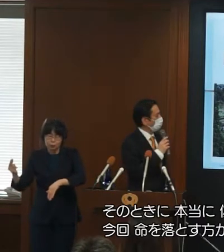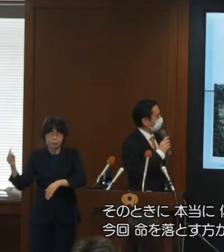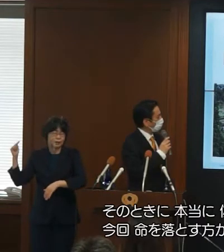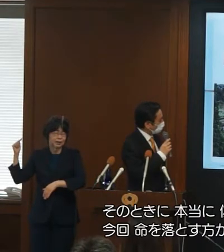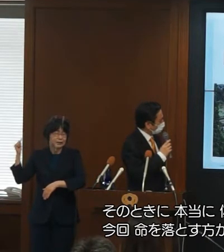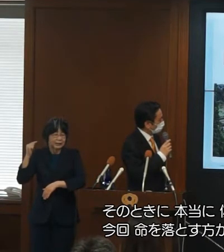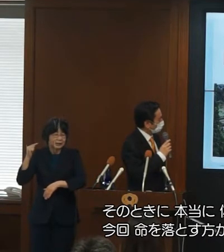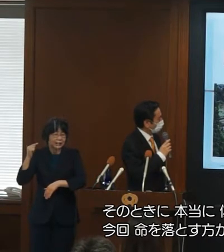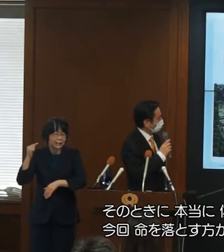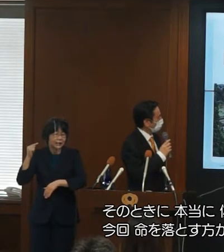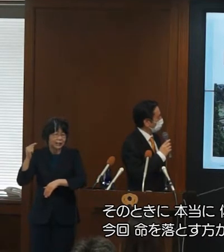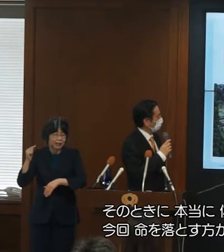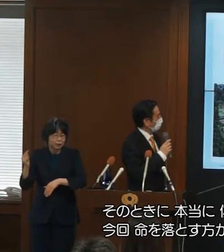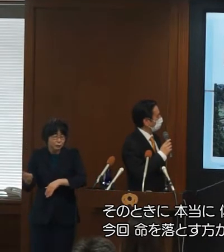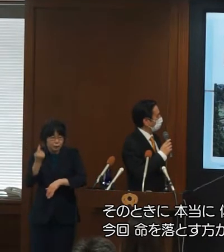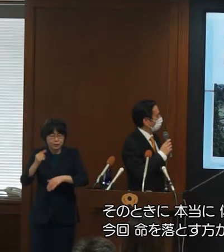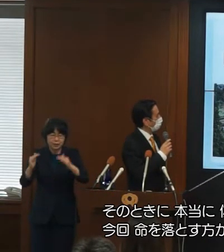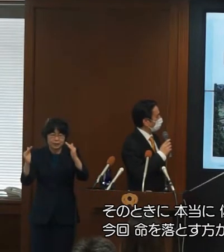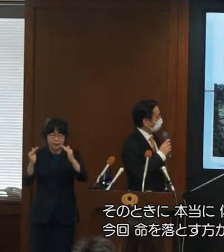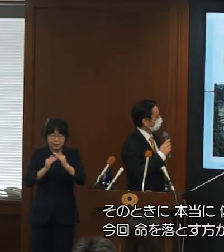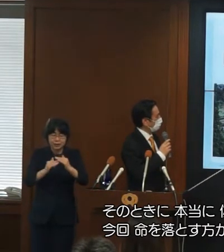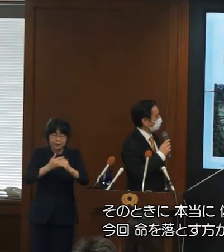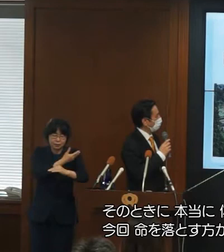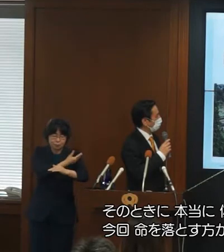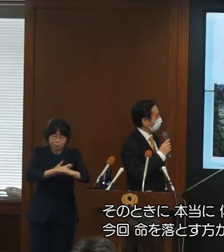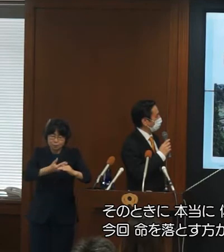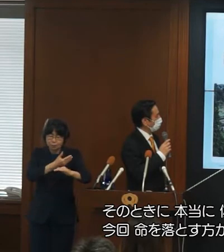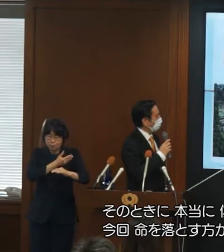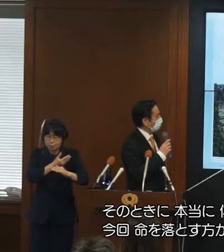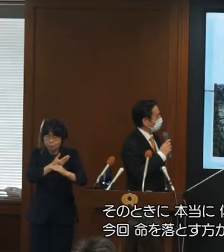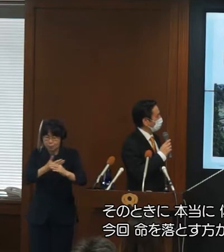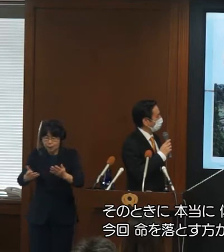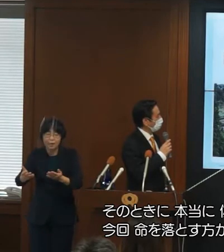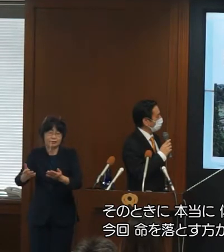その時に本当に佐賀県は今回